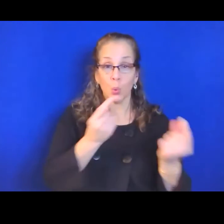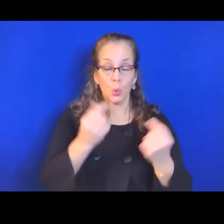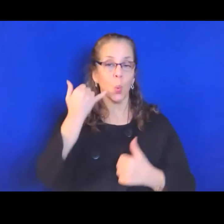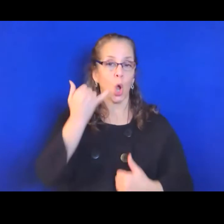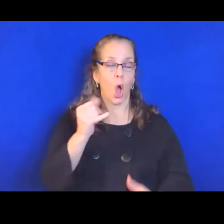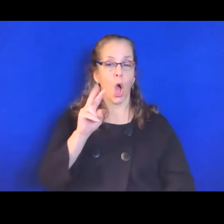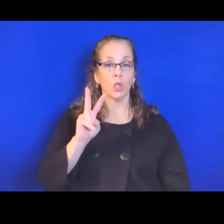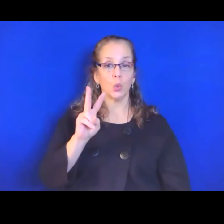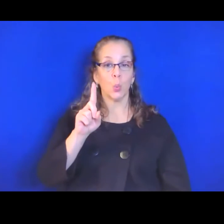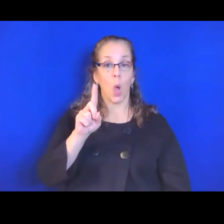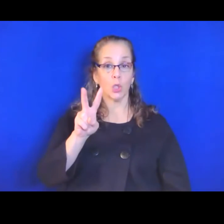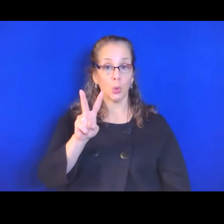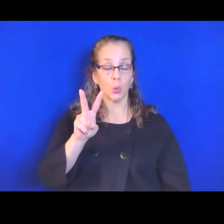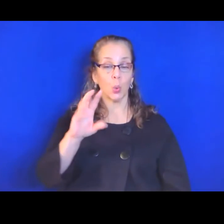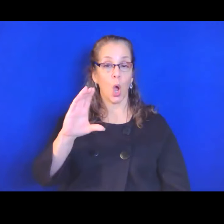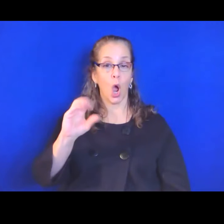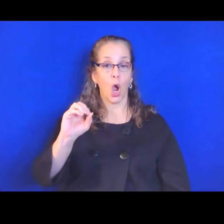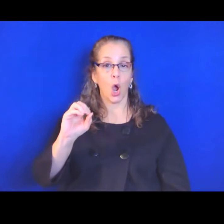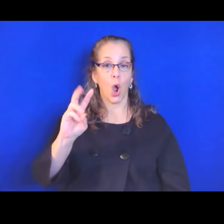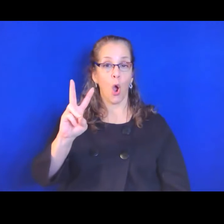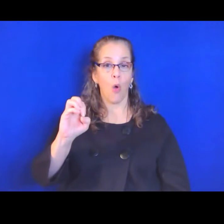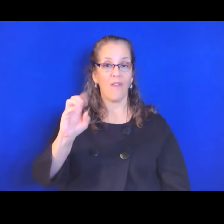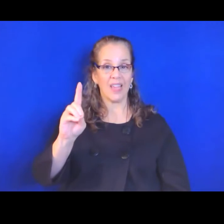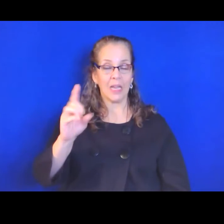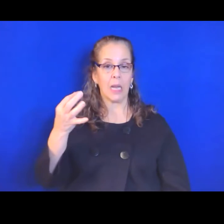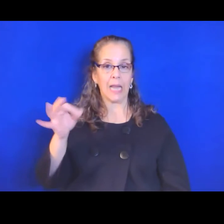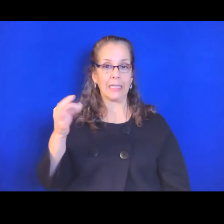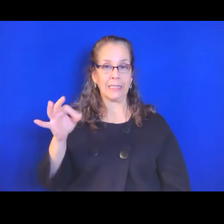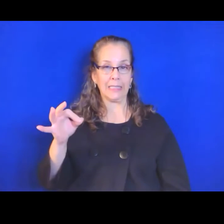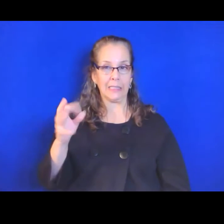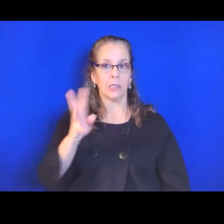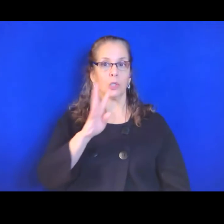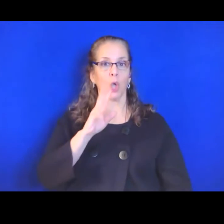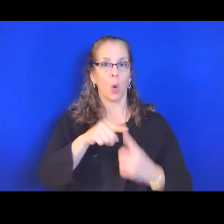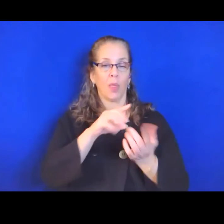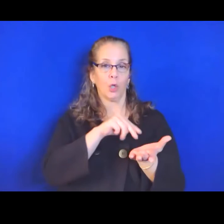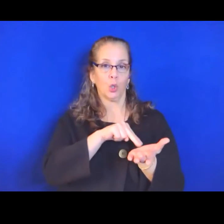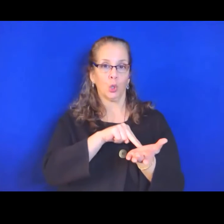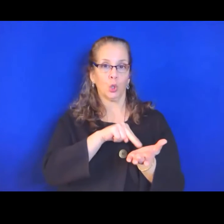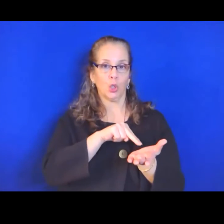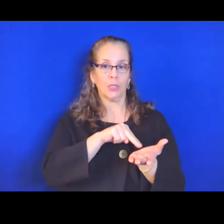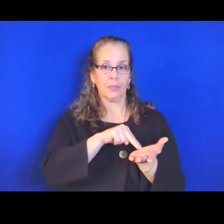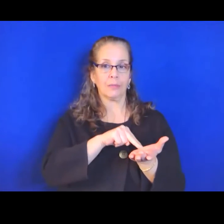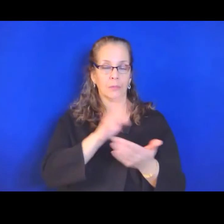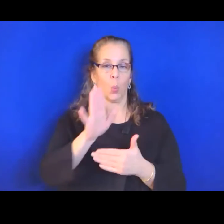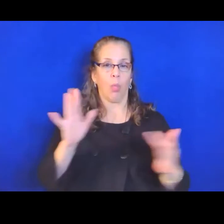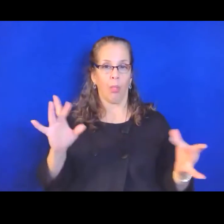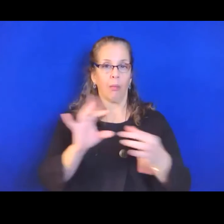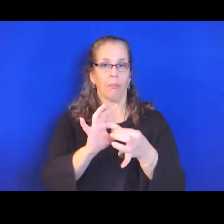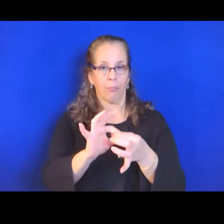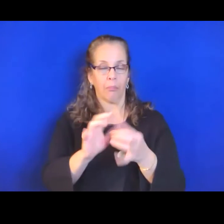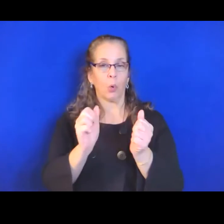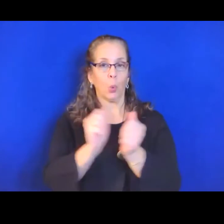鸡尾酒的一种治疗法，是一个抗病毒的治疗法。那这个呢是要